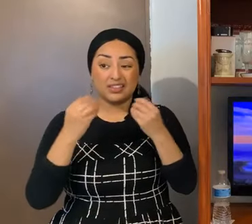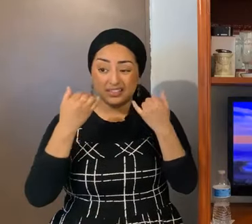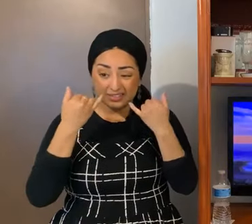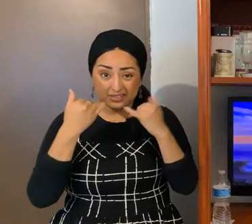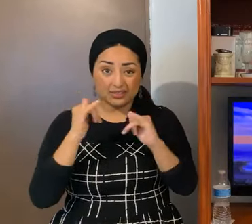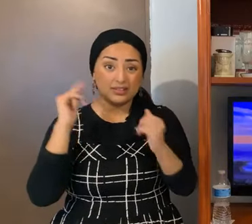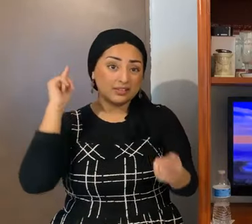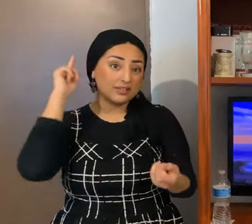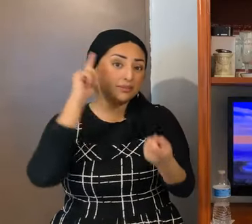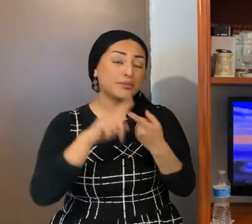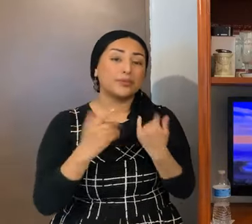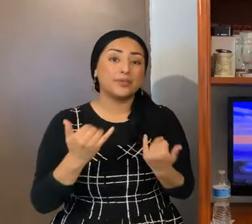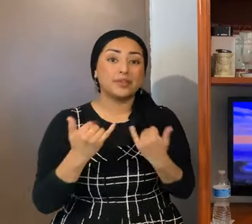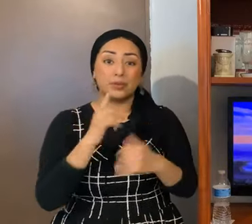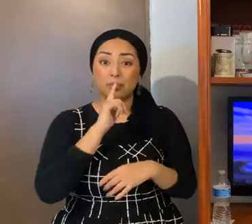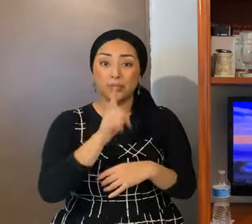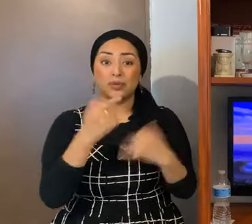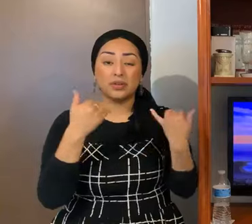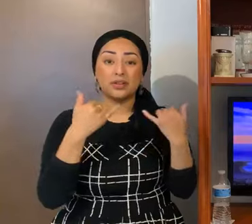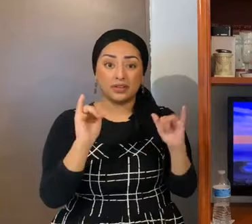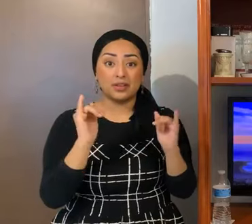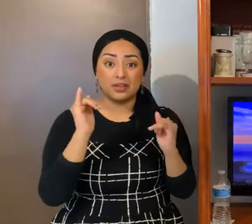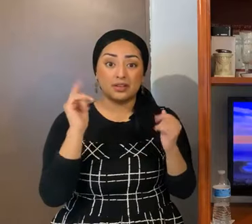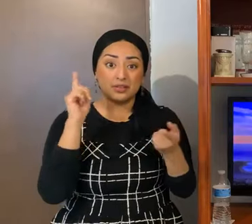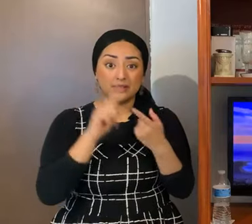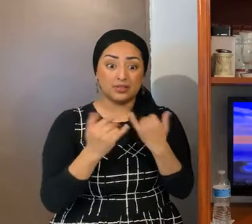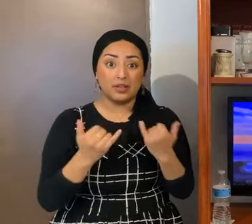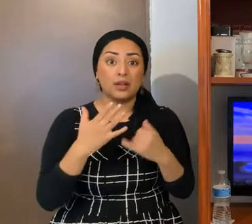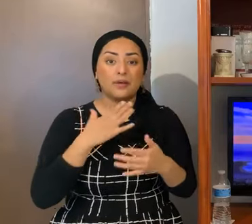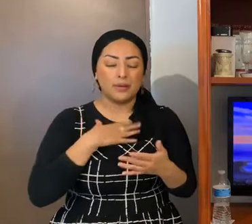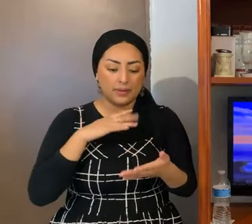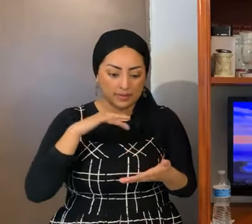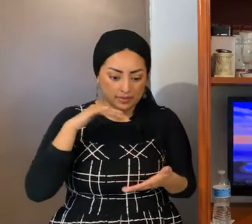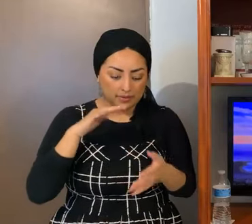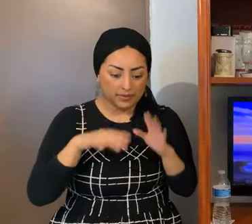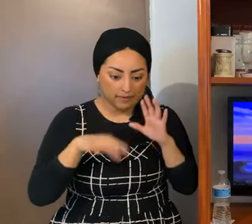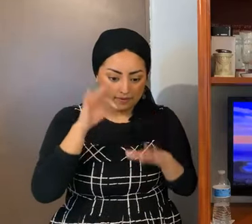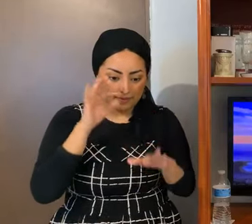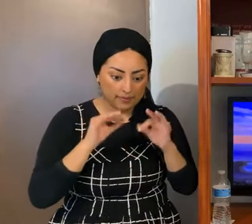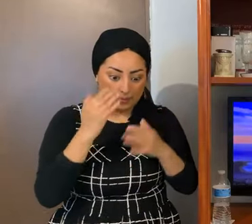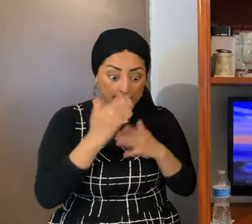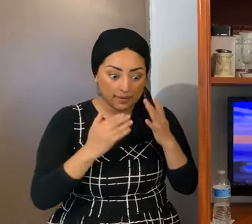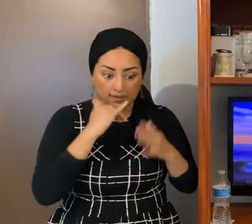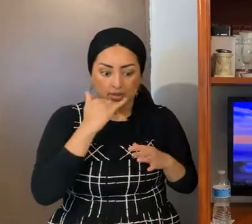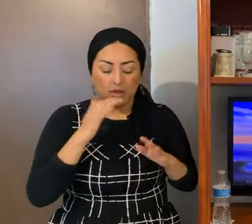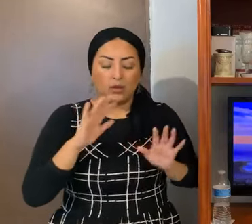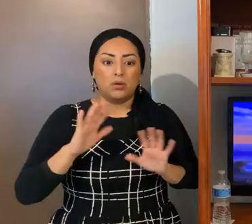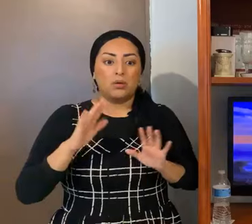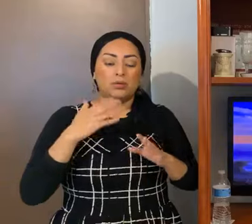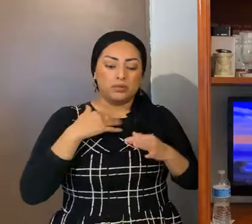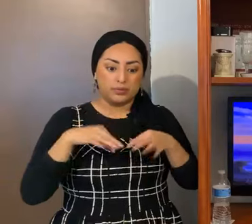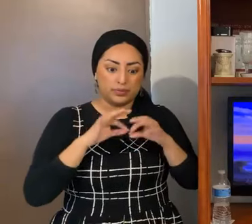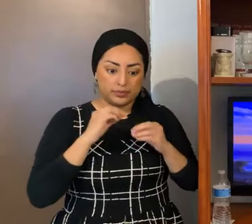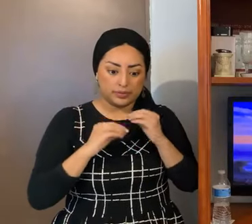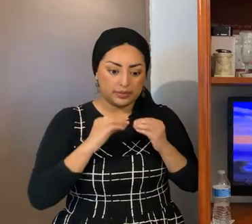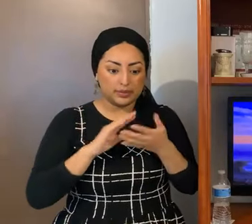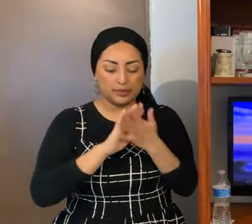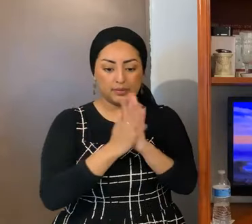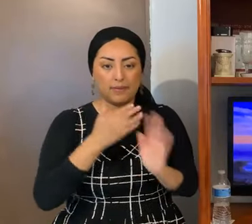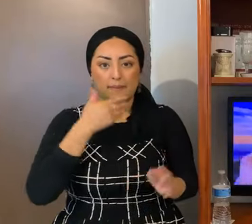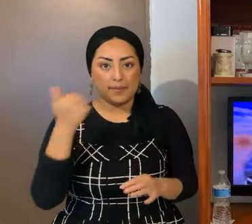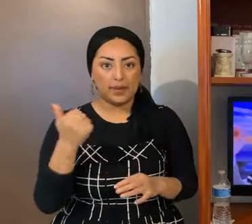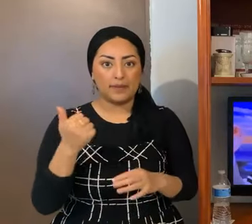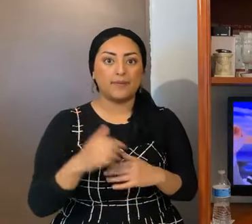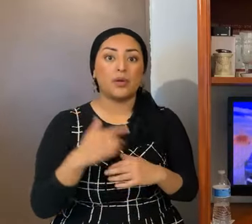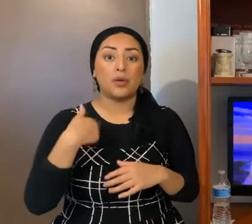hoy, amados Sajín, si hay cosas que uno va estudiando y descubrimos que están mal, hay que corregirla, porque estamos en